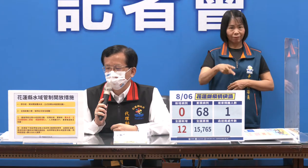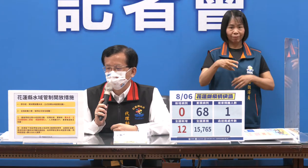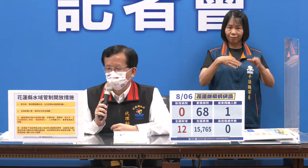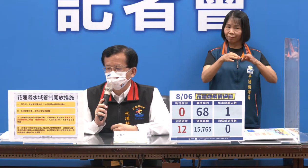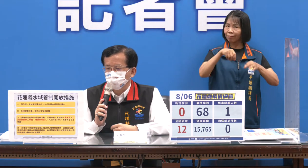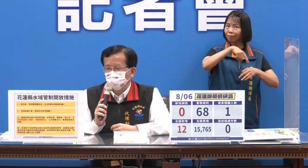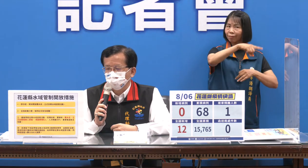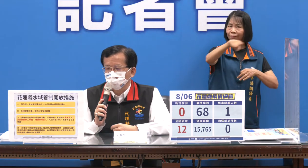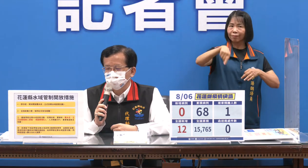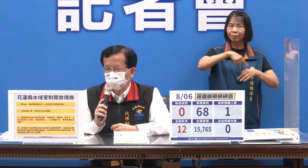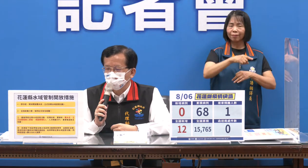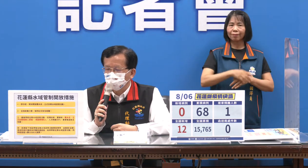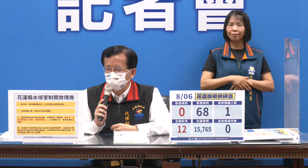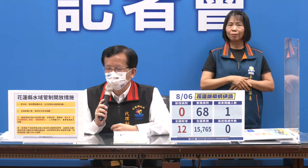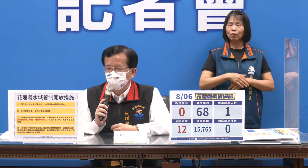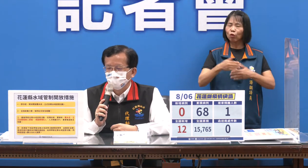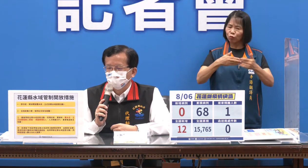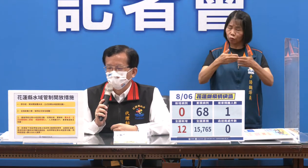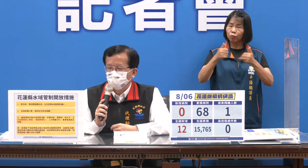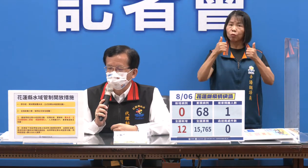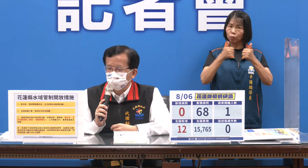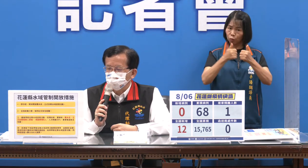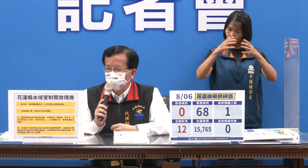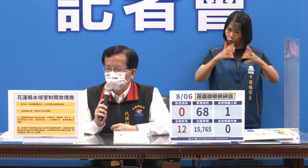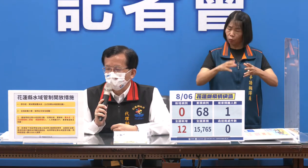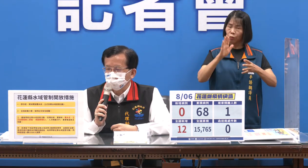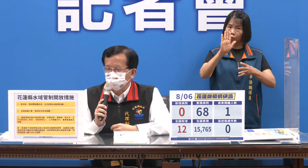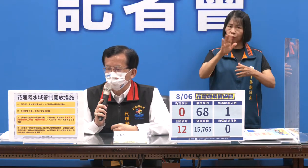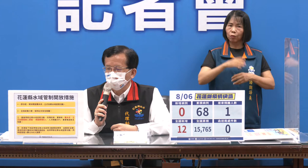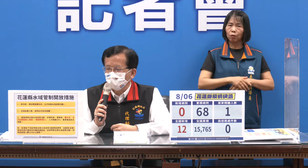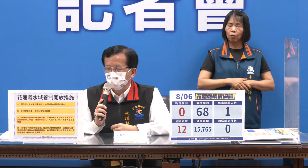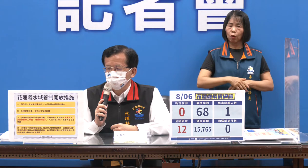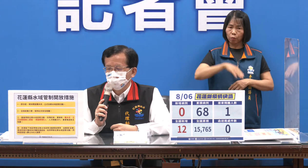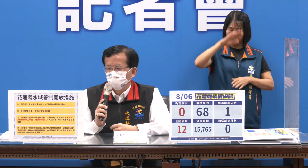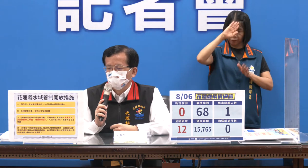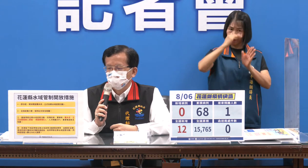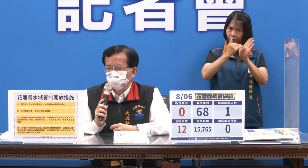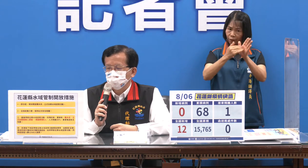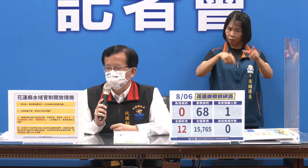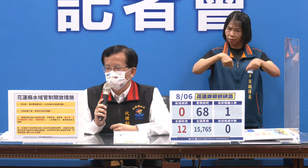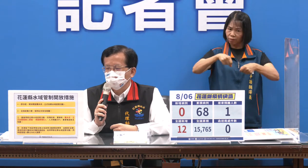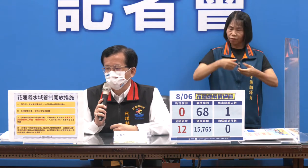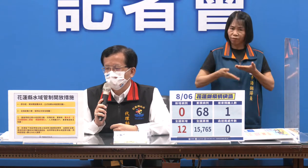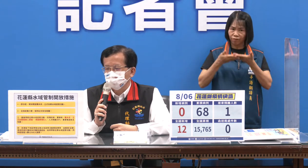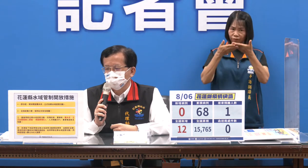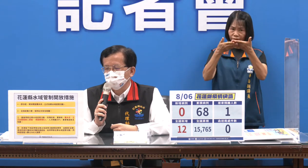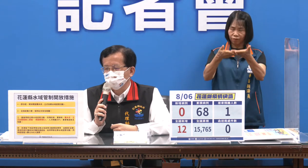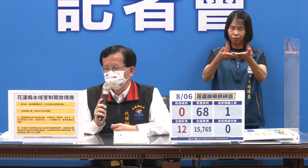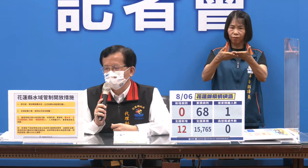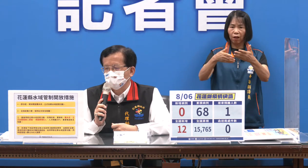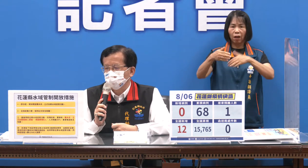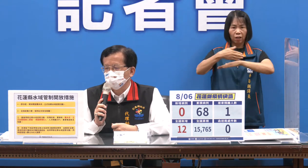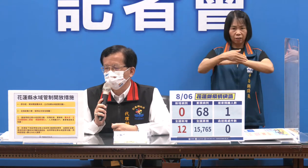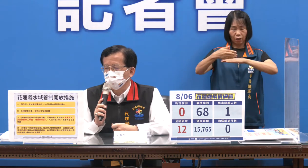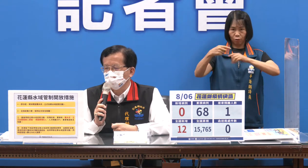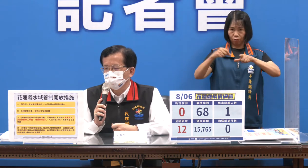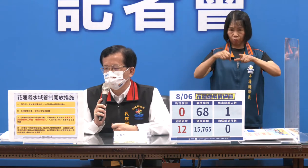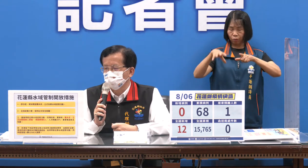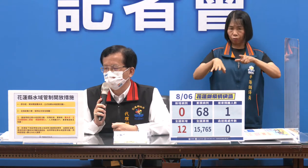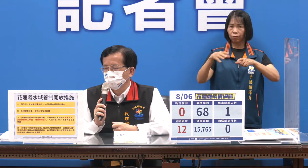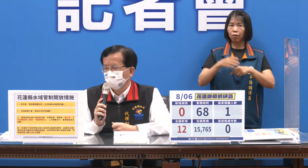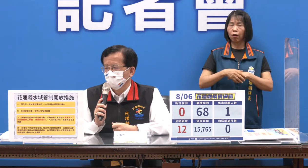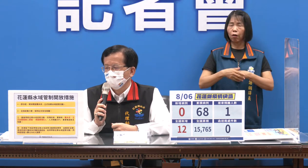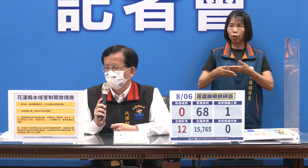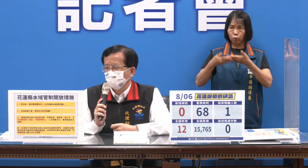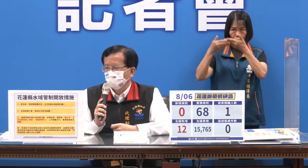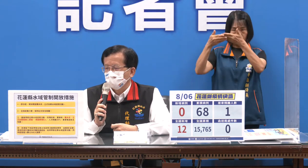啊，他们有一个协会提送防疫计划，经乡公所报省府审核通过之